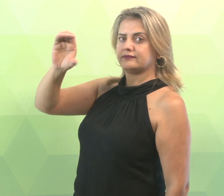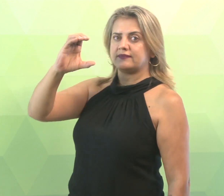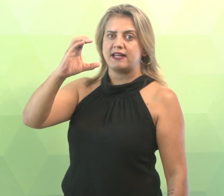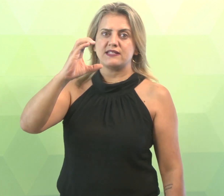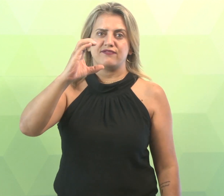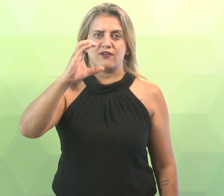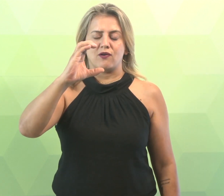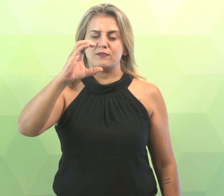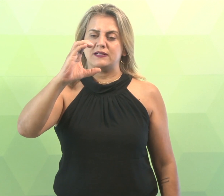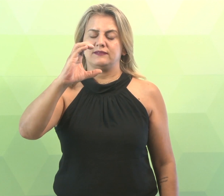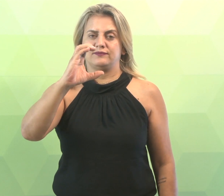Dessa forma.